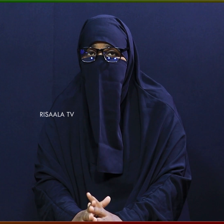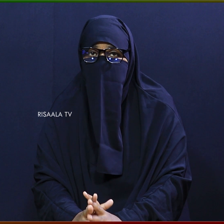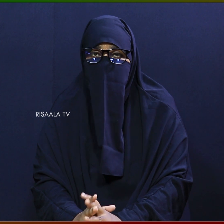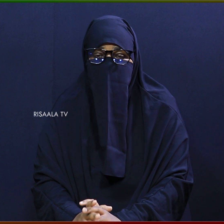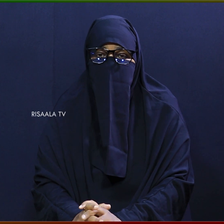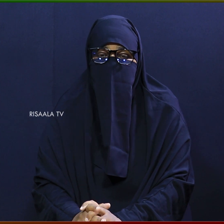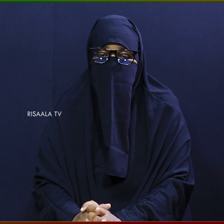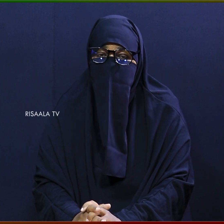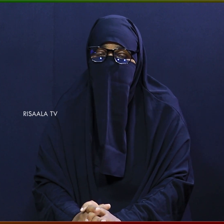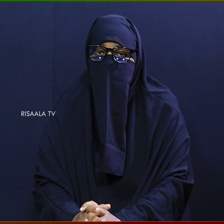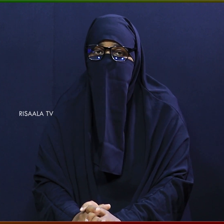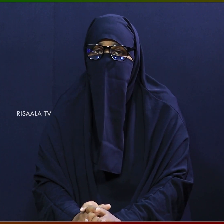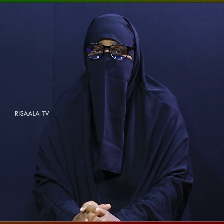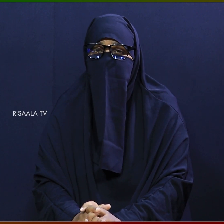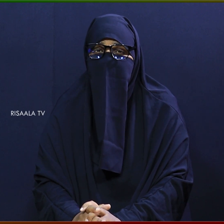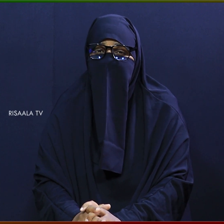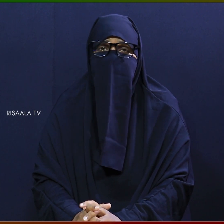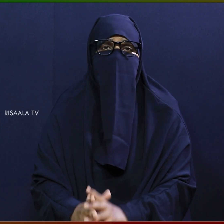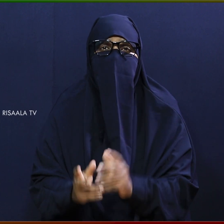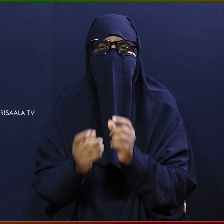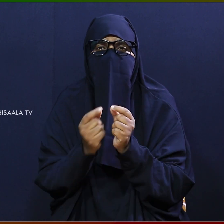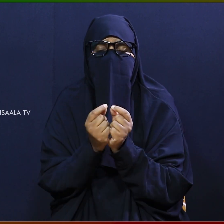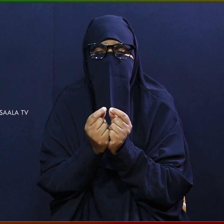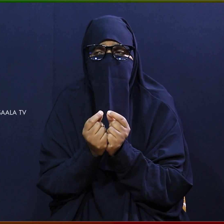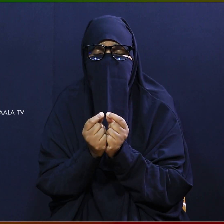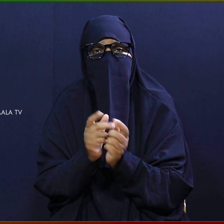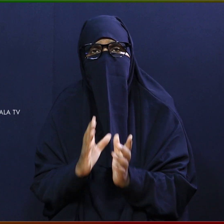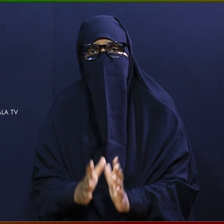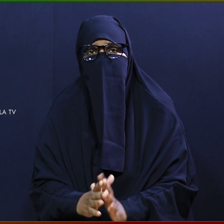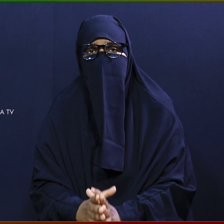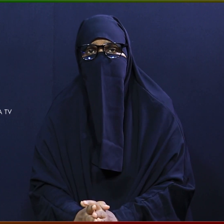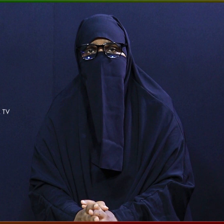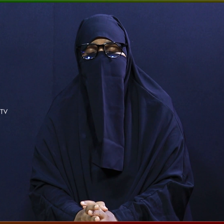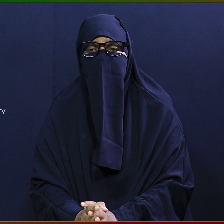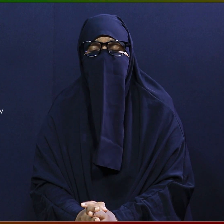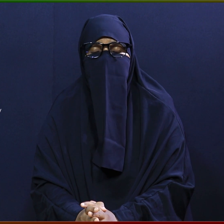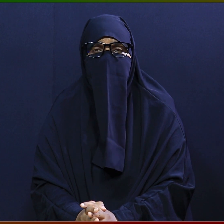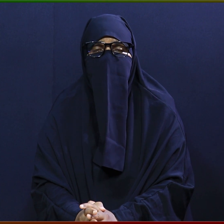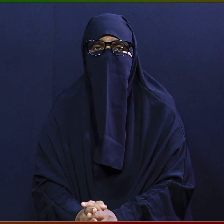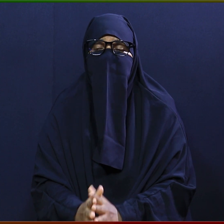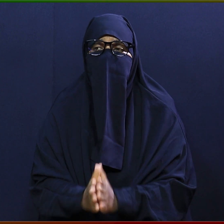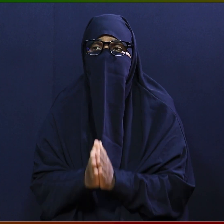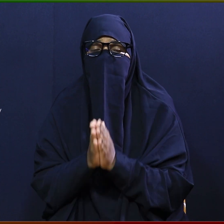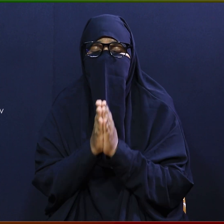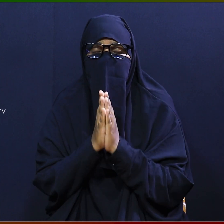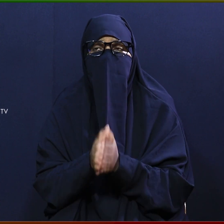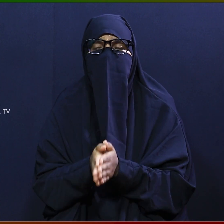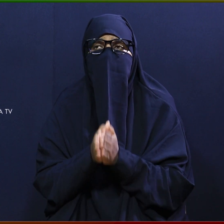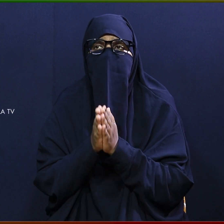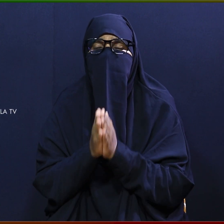gabdhaha daaweynka marsada qaarkood markay ku soo agfadhiistaan sidii hilib bisil oo kale u soo uraayaan hilib bislaaday oo diirka laga qaaday oo